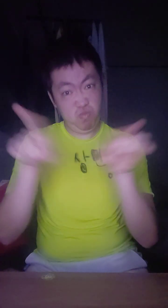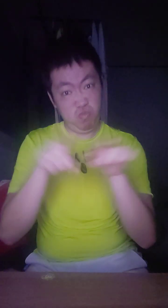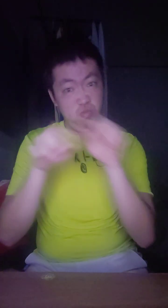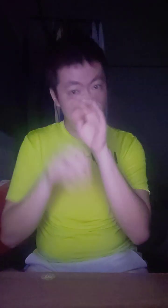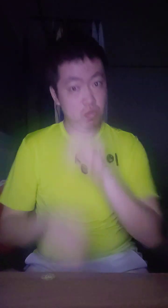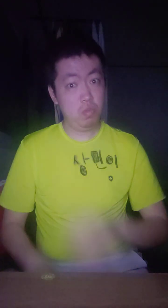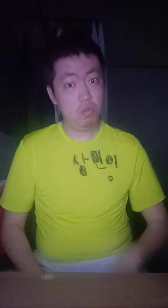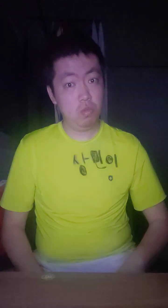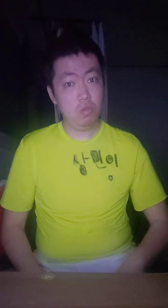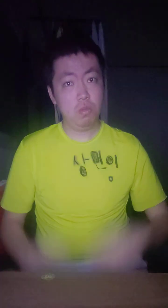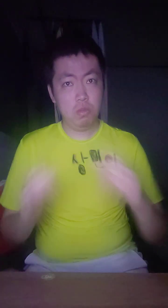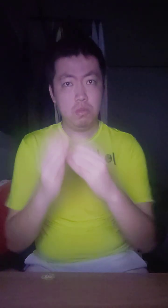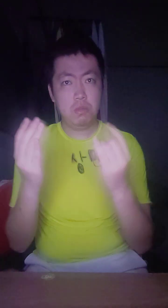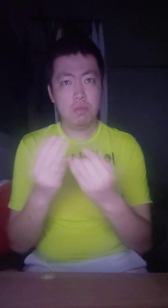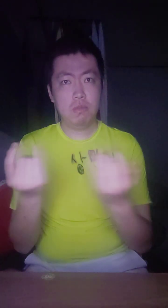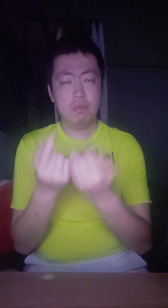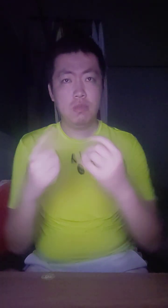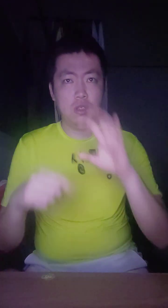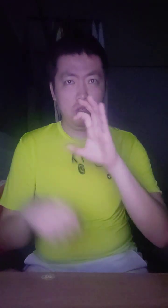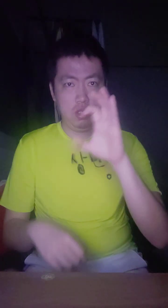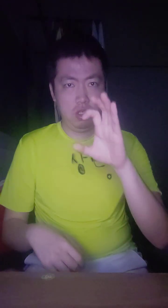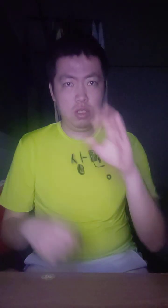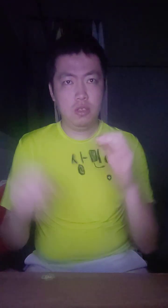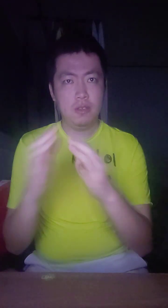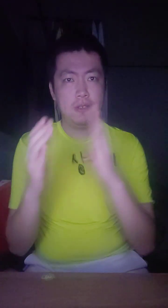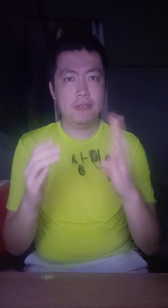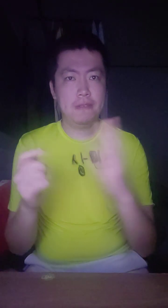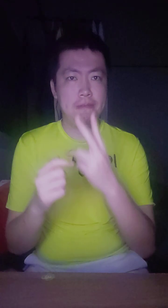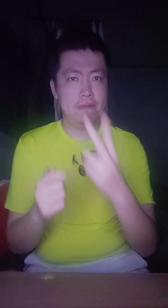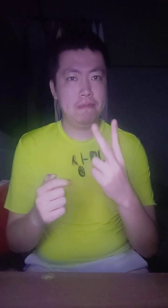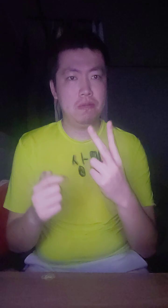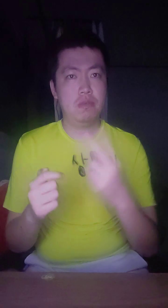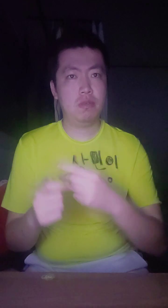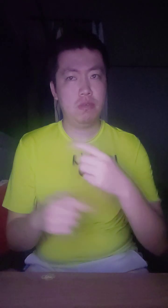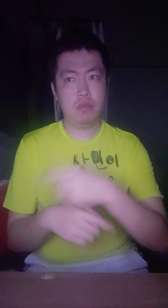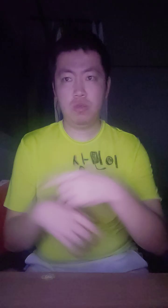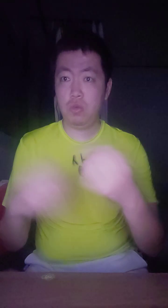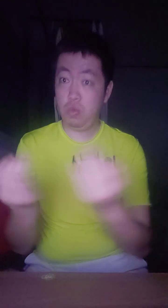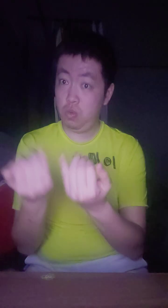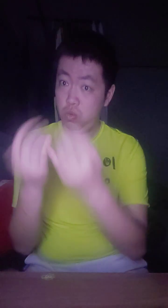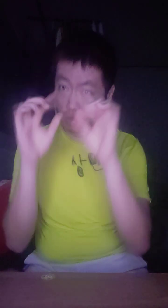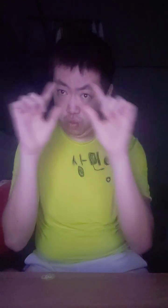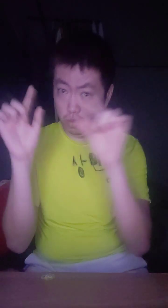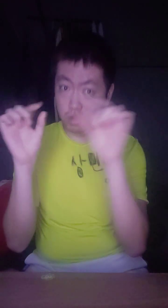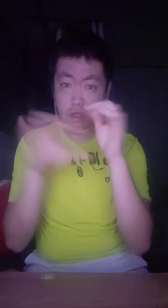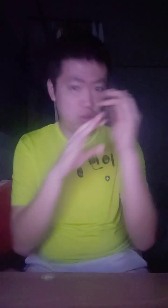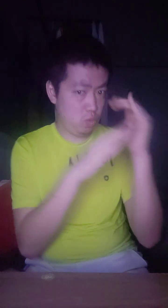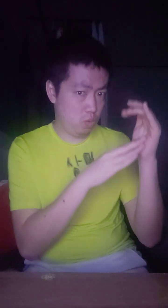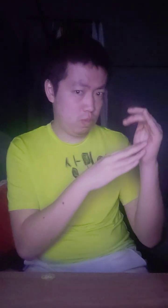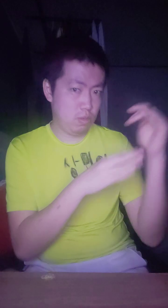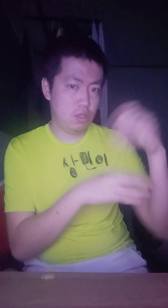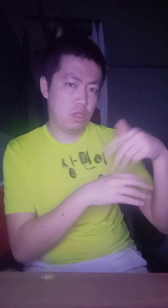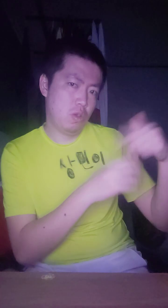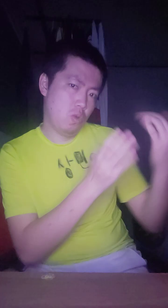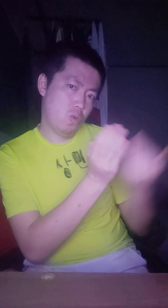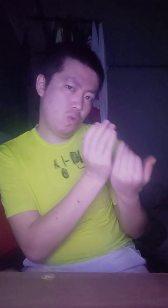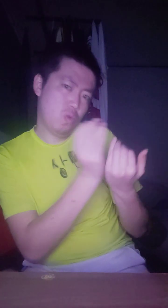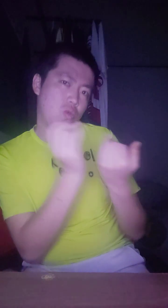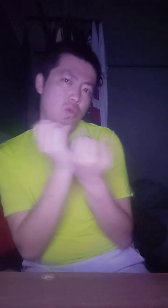대전시가 유원지나 공원 등에 있는 공중화장실 425세대의 조명 상태를 긴급 점검하기로 했을 뿐 자치단체나 경찰